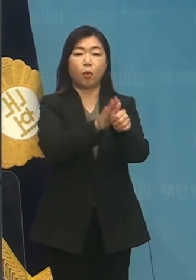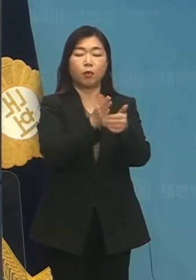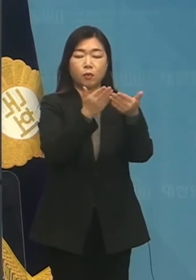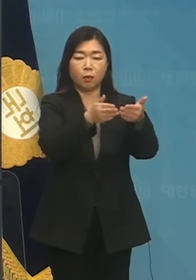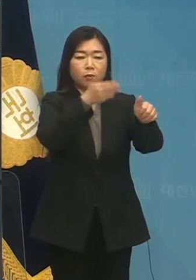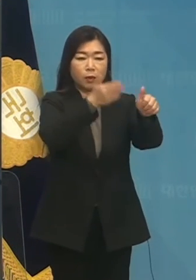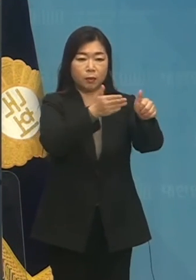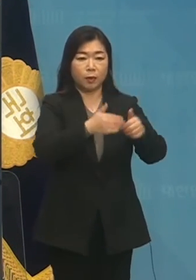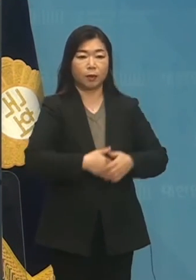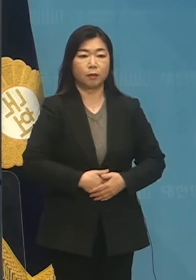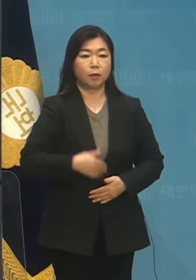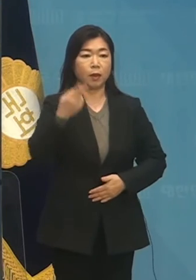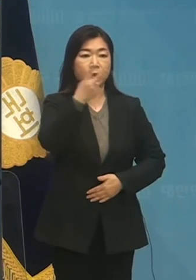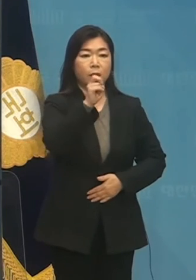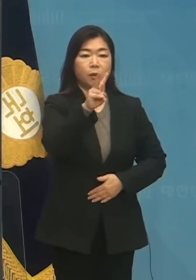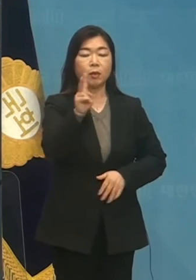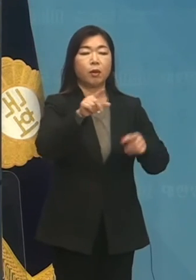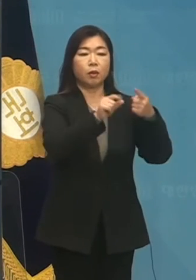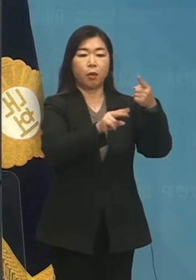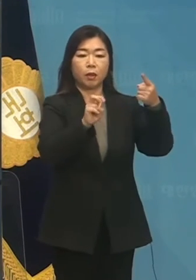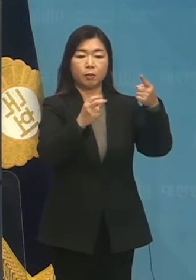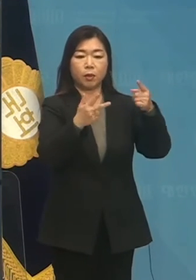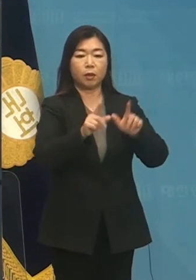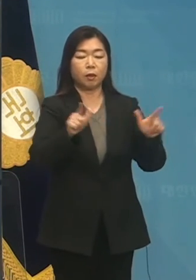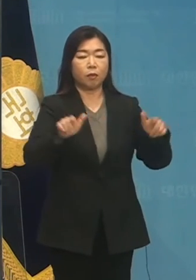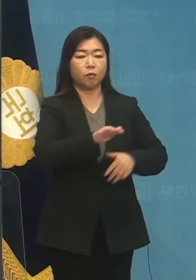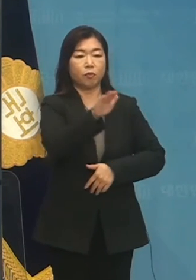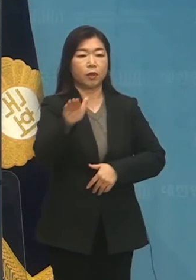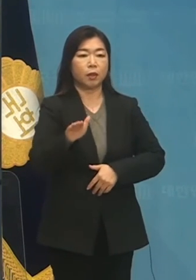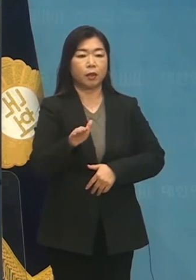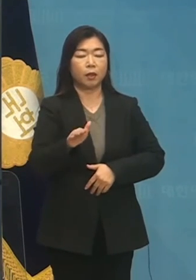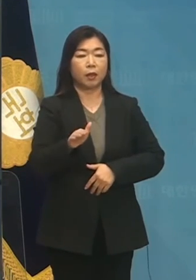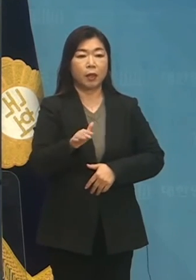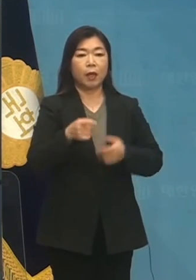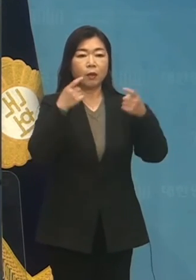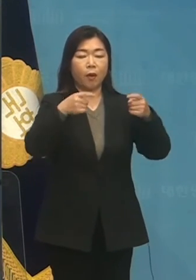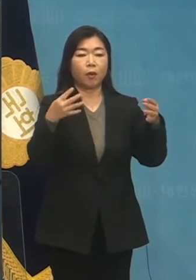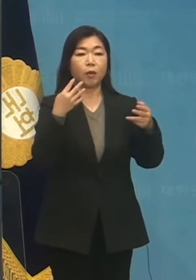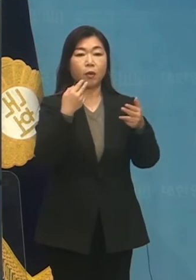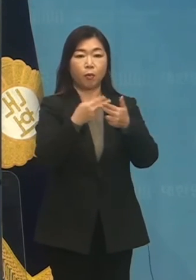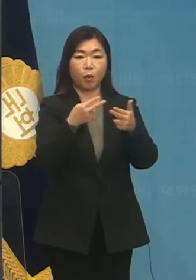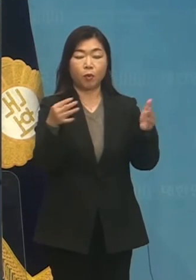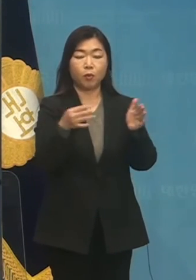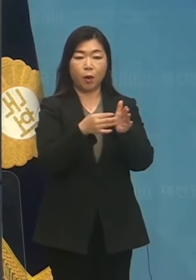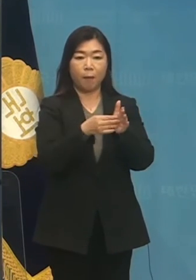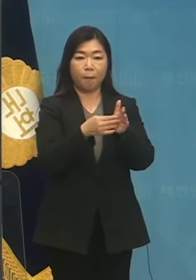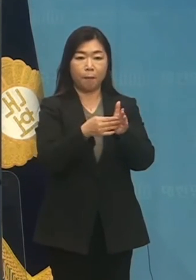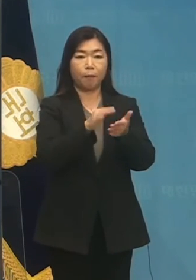2022년 1월 27일 우리 여행협동조합 이사장 권병환 감사합니다.